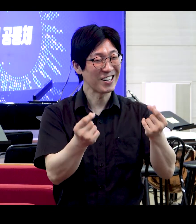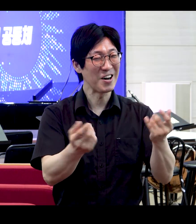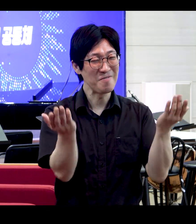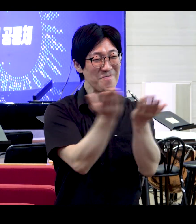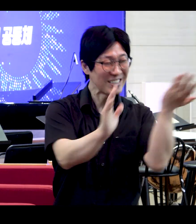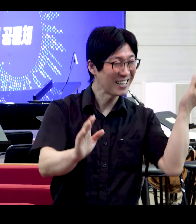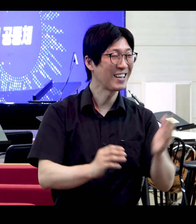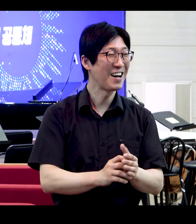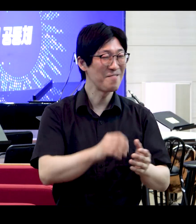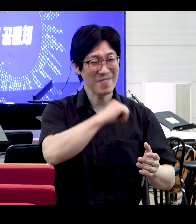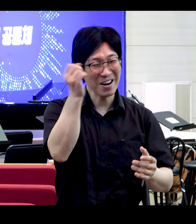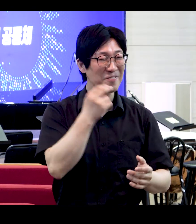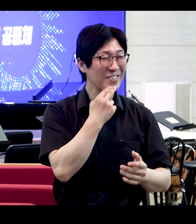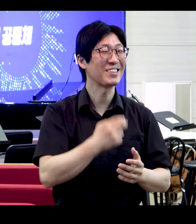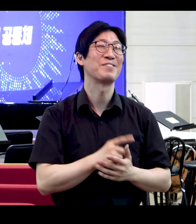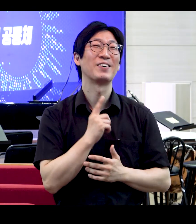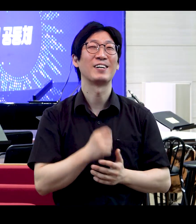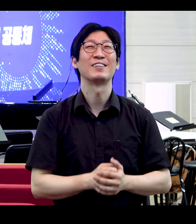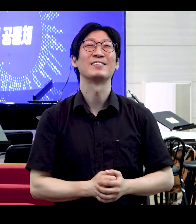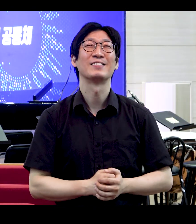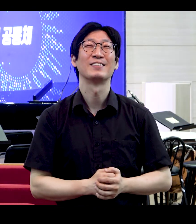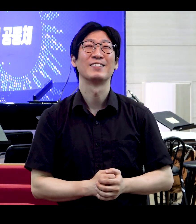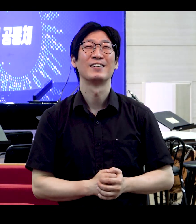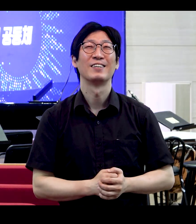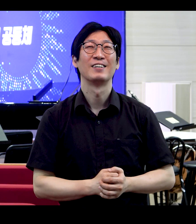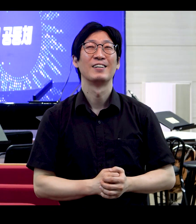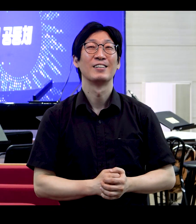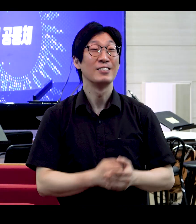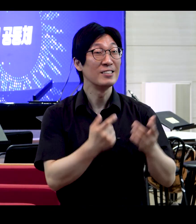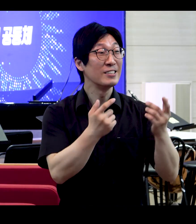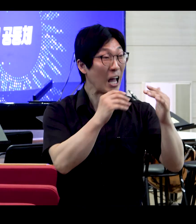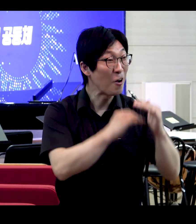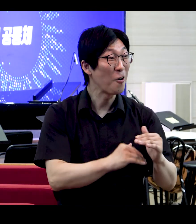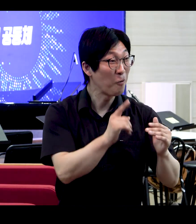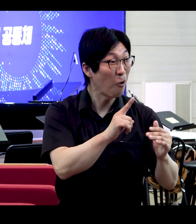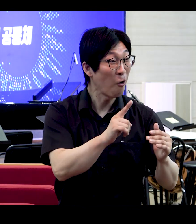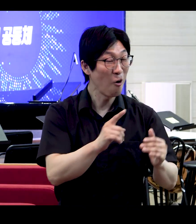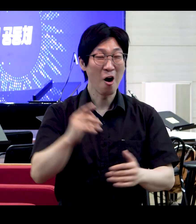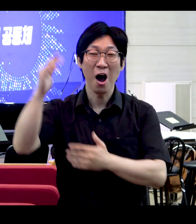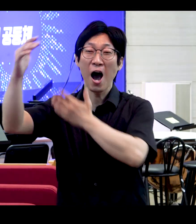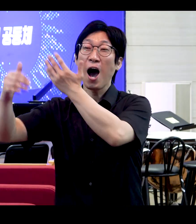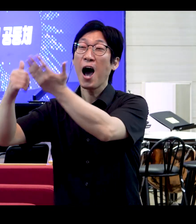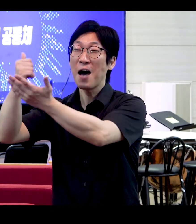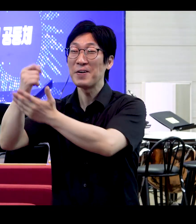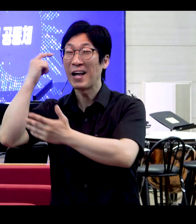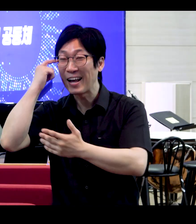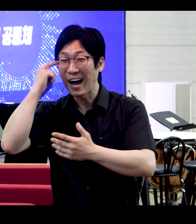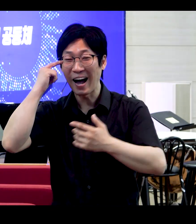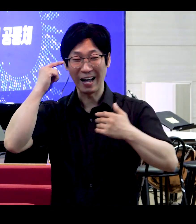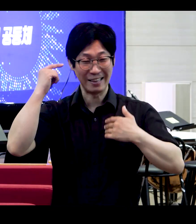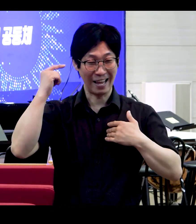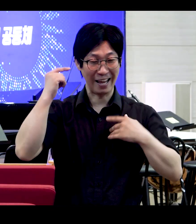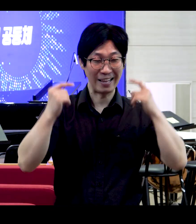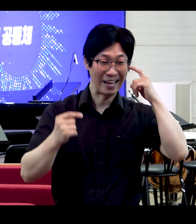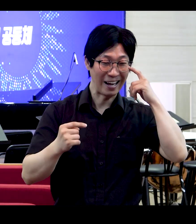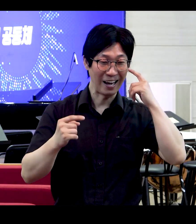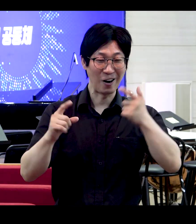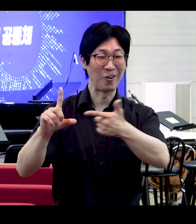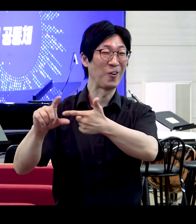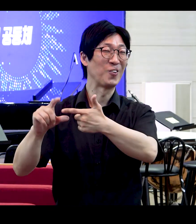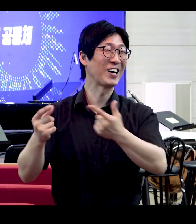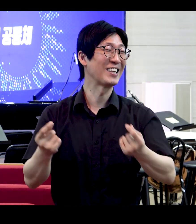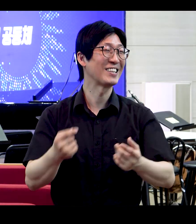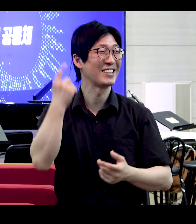되는데 너무 안 맞는 것 중에서 진짜는 뭐냐? 하나님의 말씀과 우리 생각이에요. 하나님